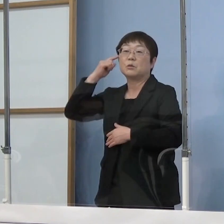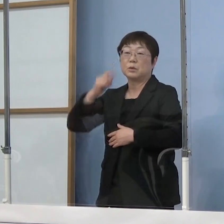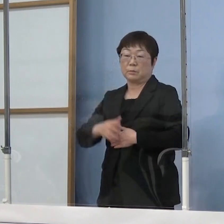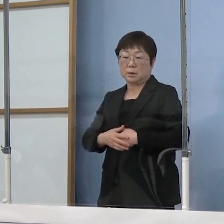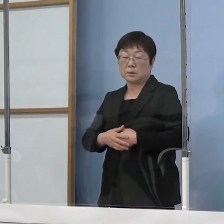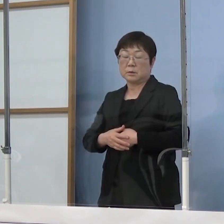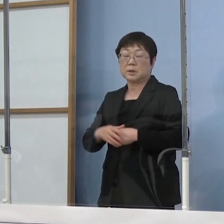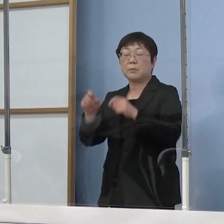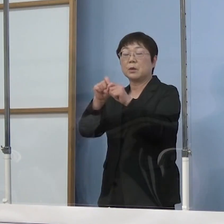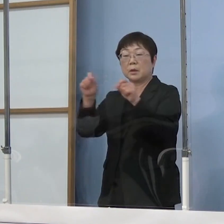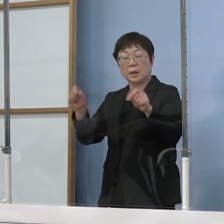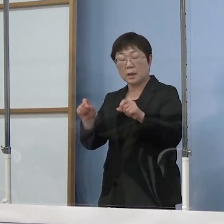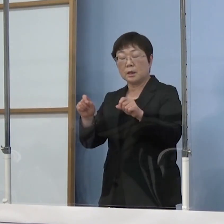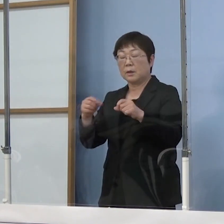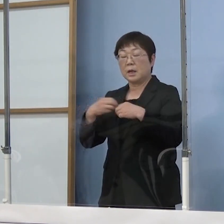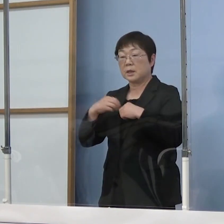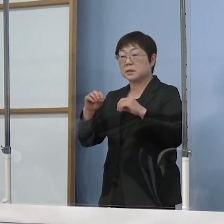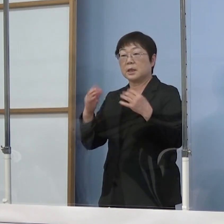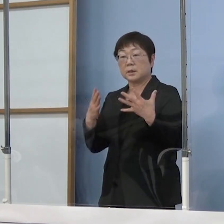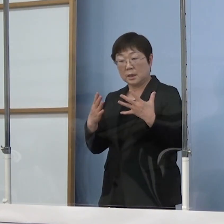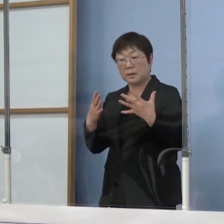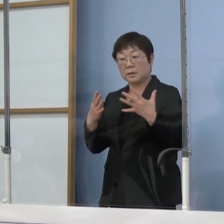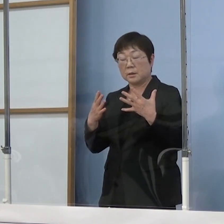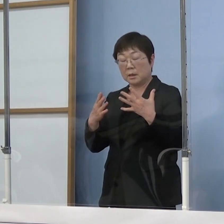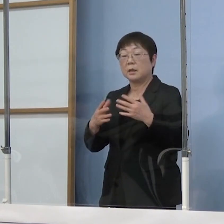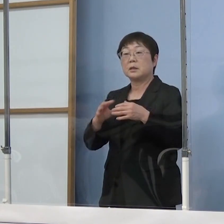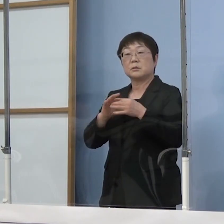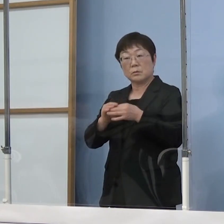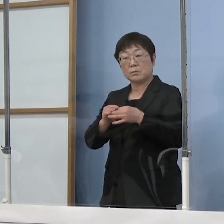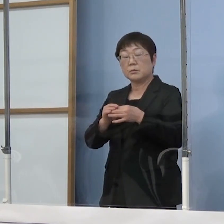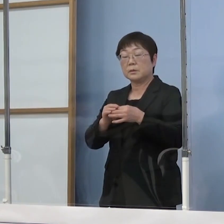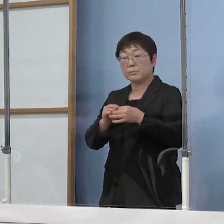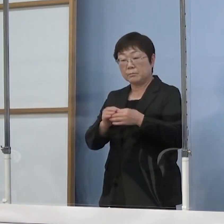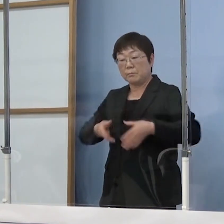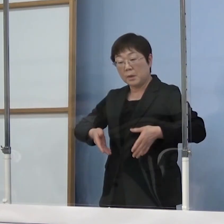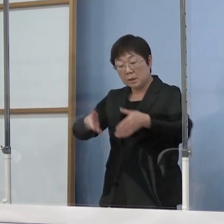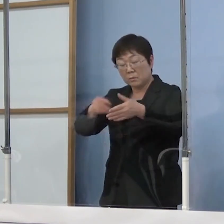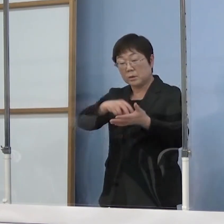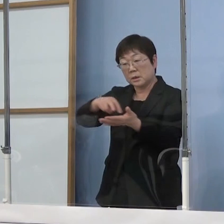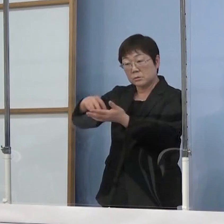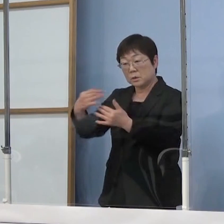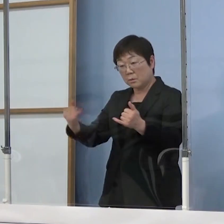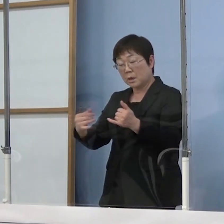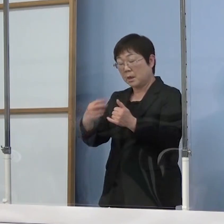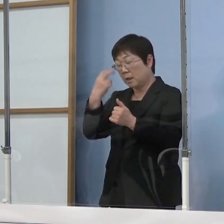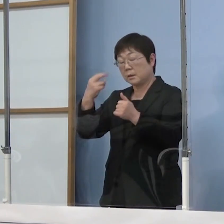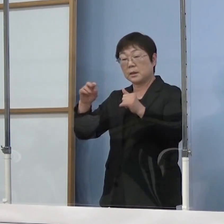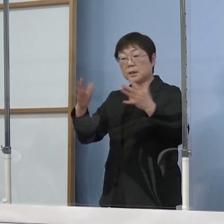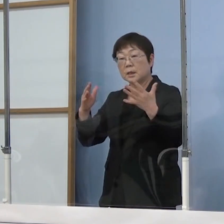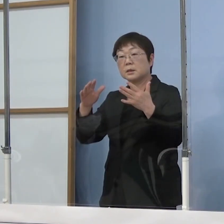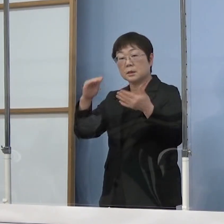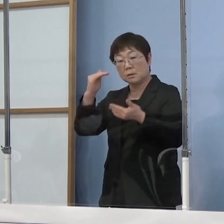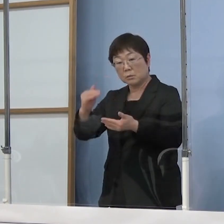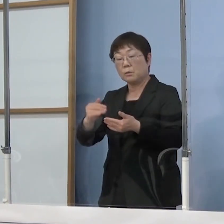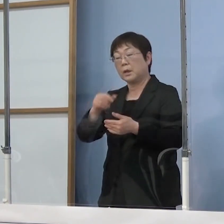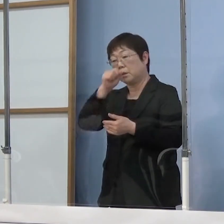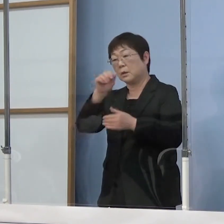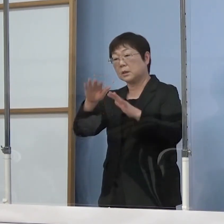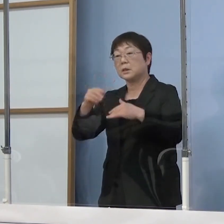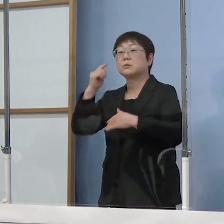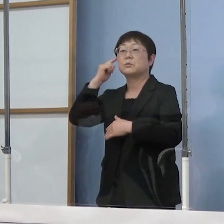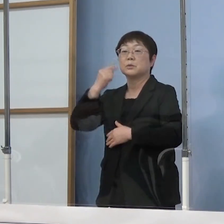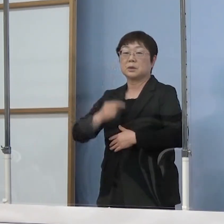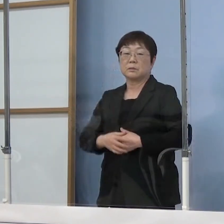果感染者が出なかった、特に沿道の関係で出なかったといったことはよかったんではないか、このように考えています。